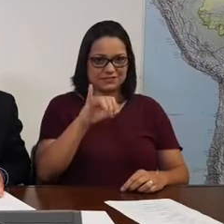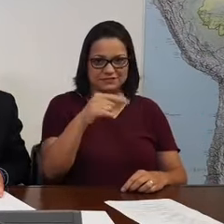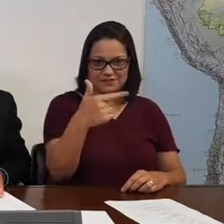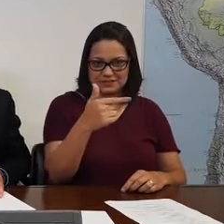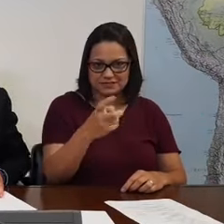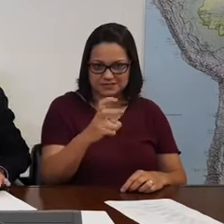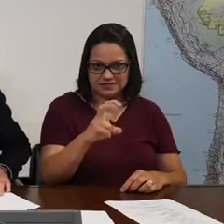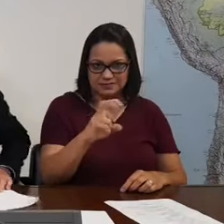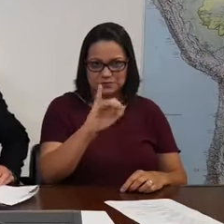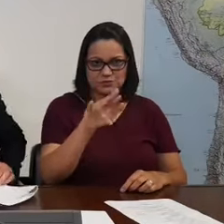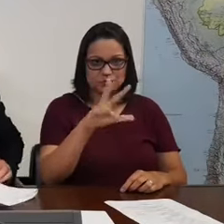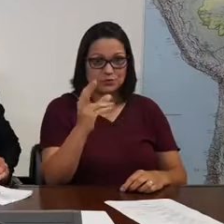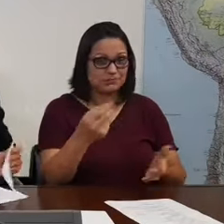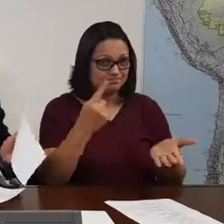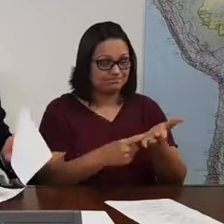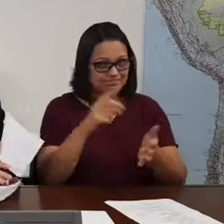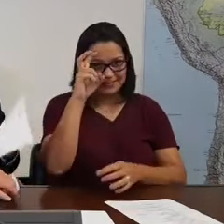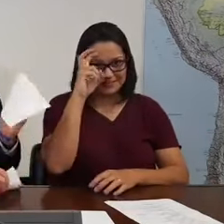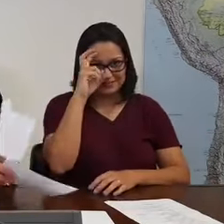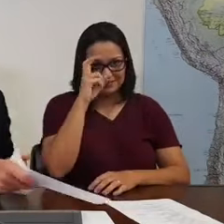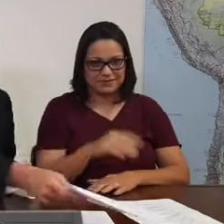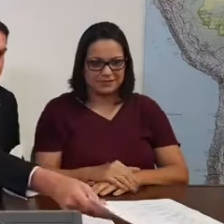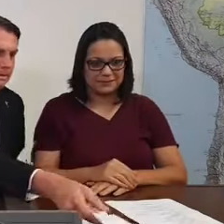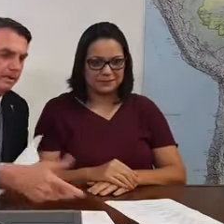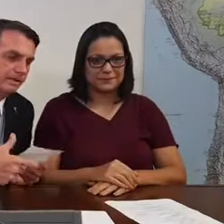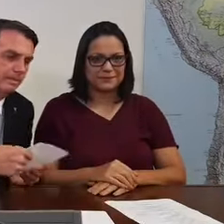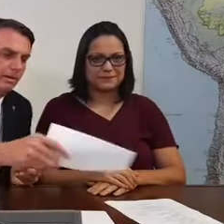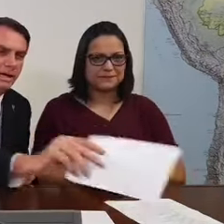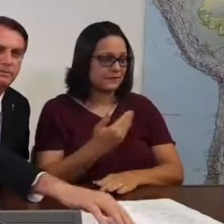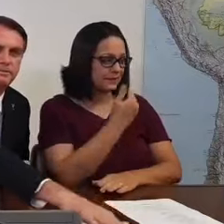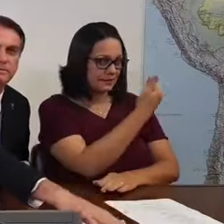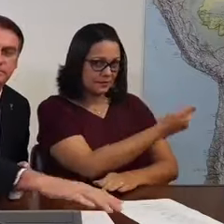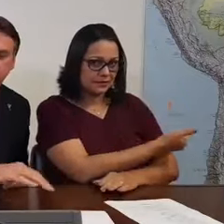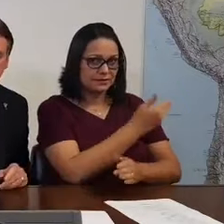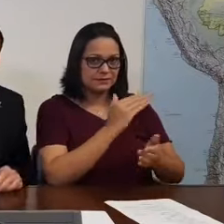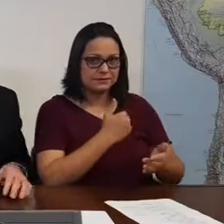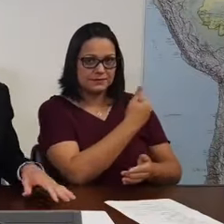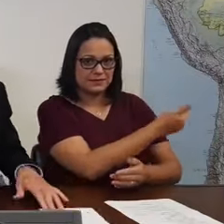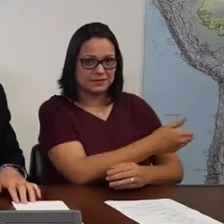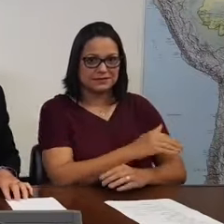julho, quinta-feira. Aqui ao meu lado,